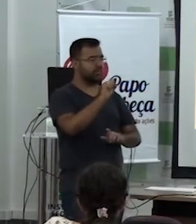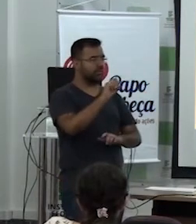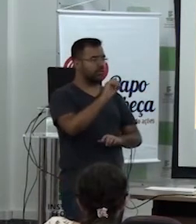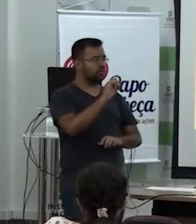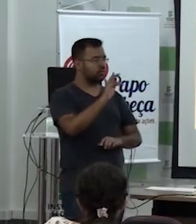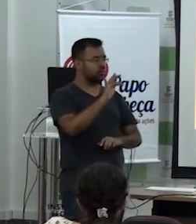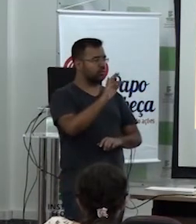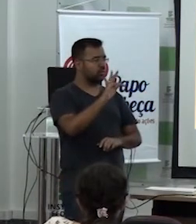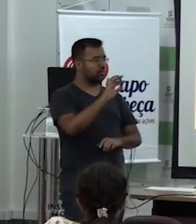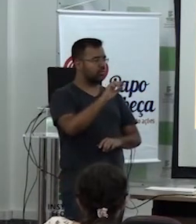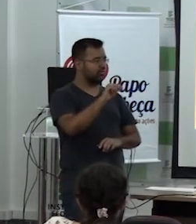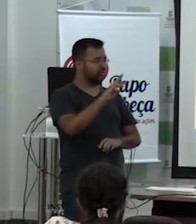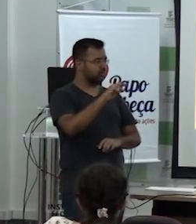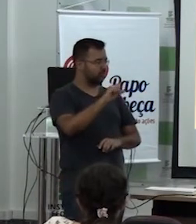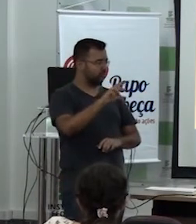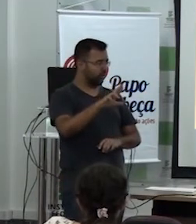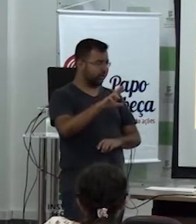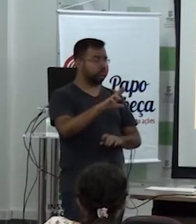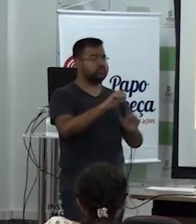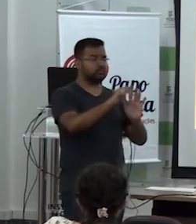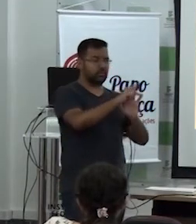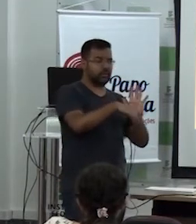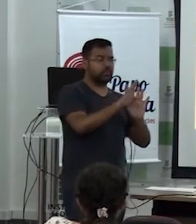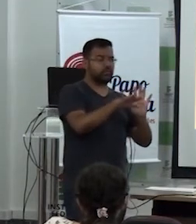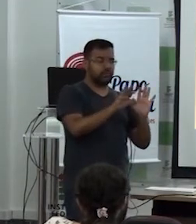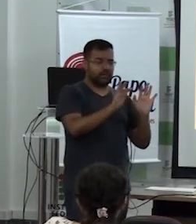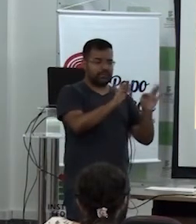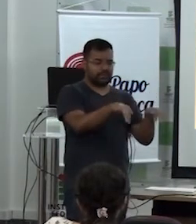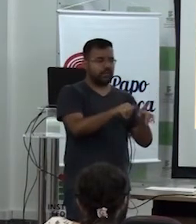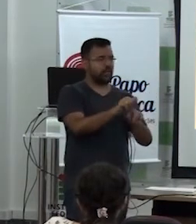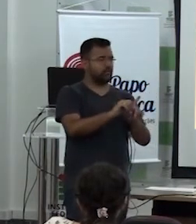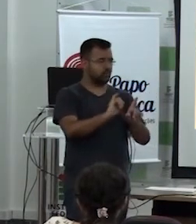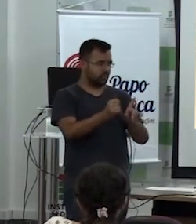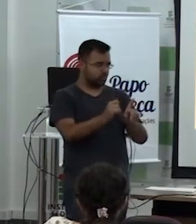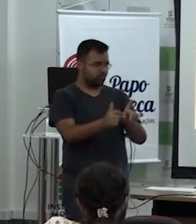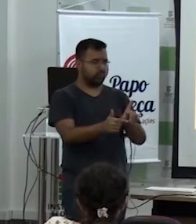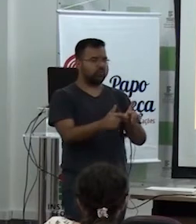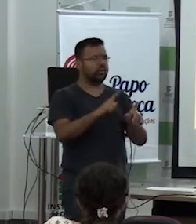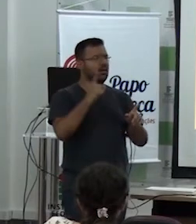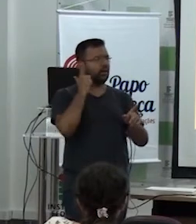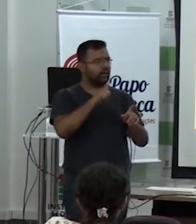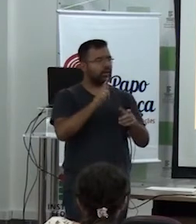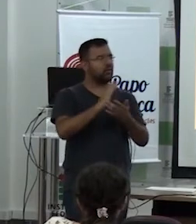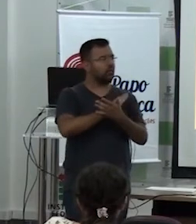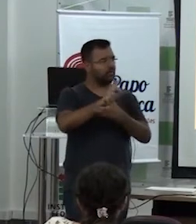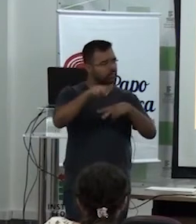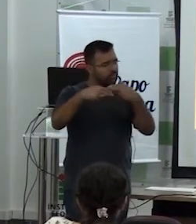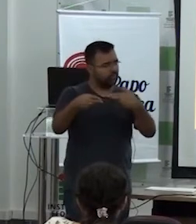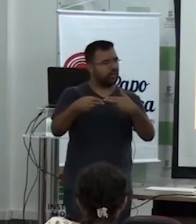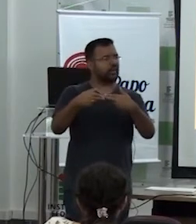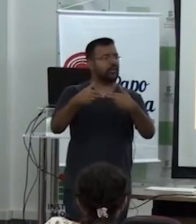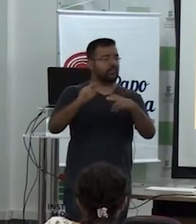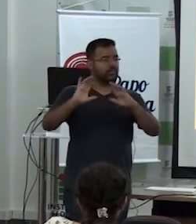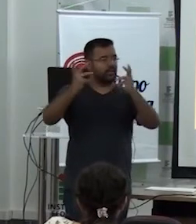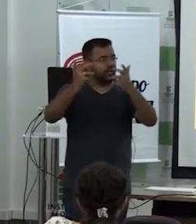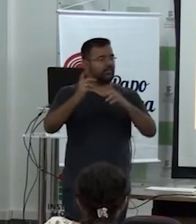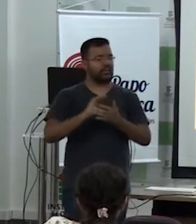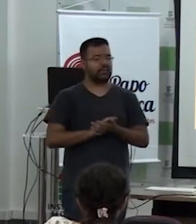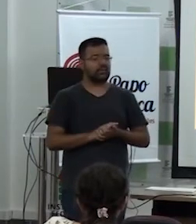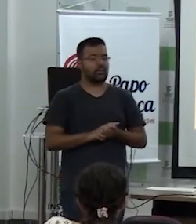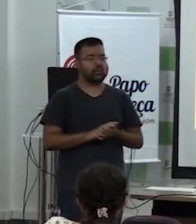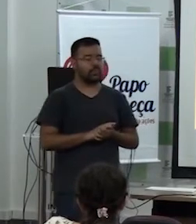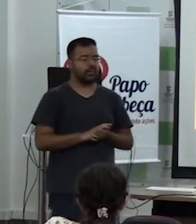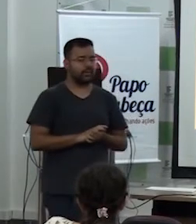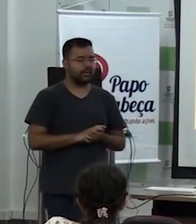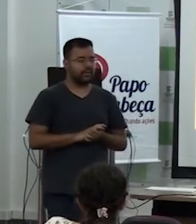no final de julho, e algumas publicações resultantes, né, inclusive os prêmios, a gente recebeu nesse ano, no ano